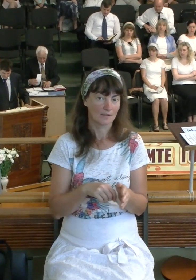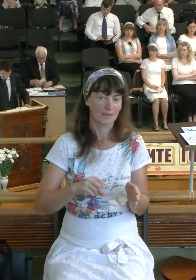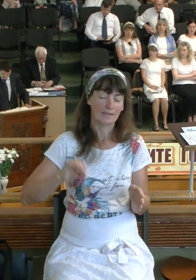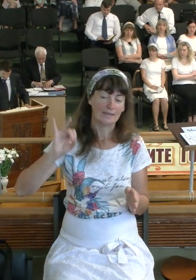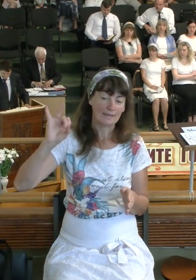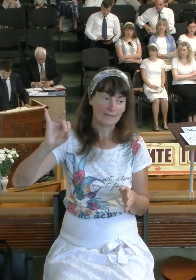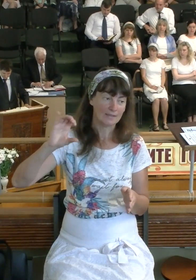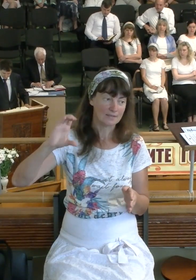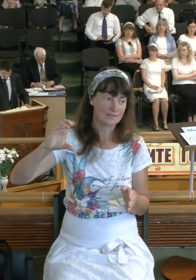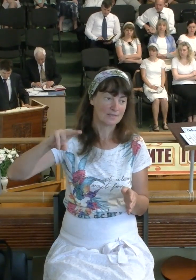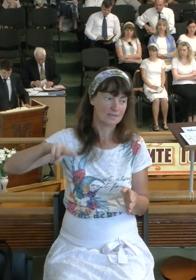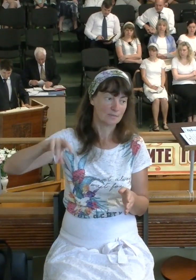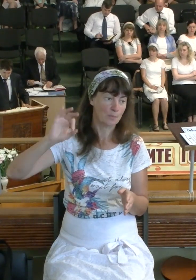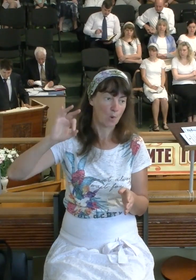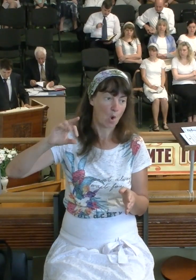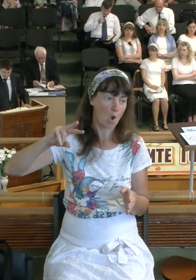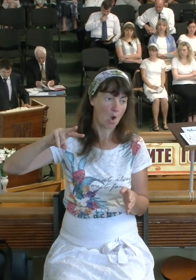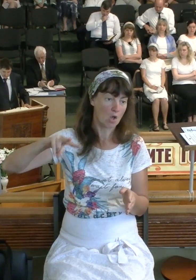подчинение.